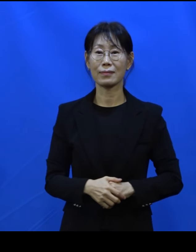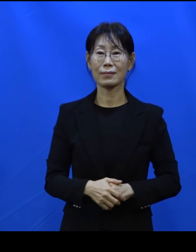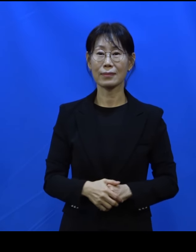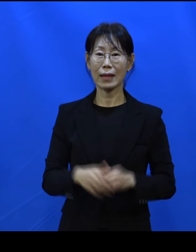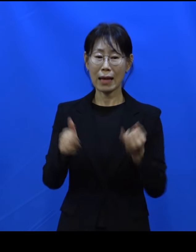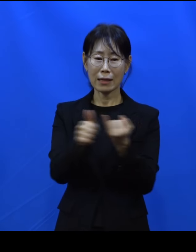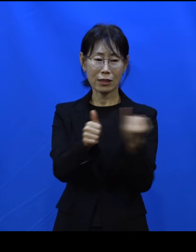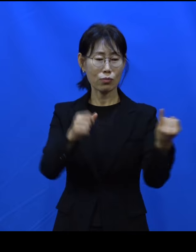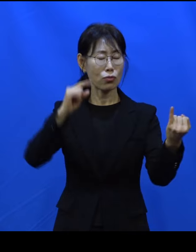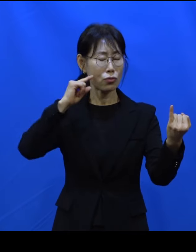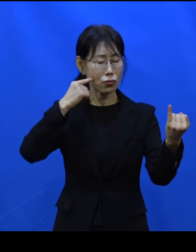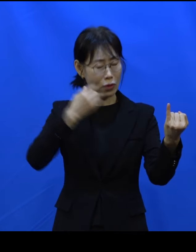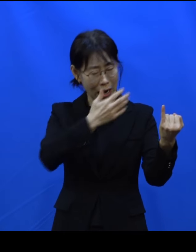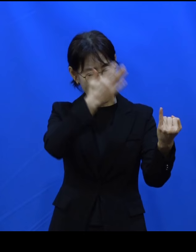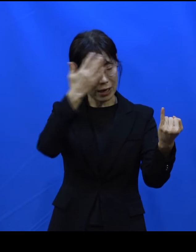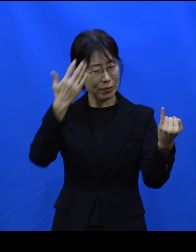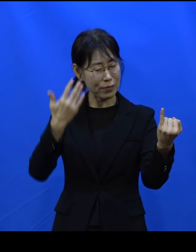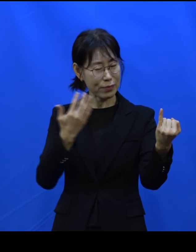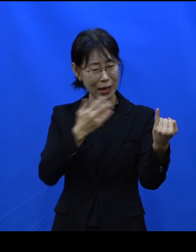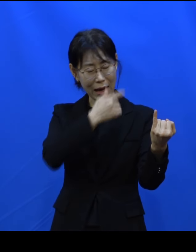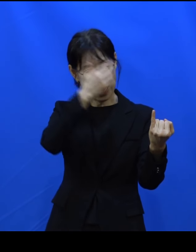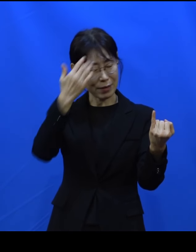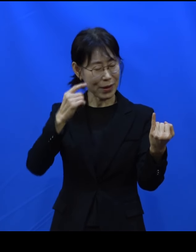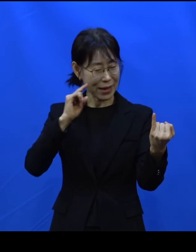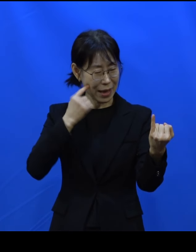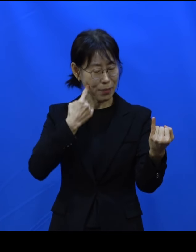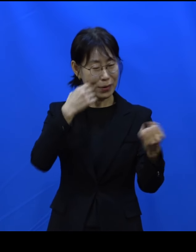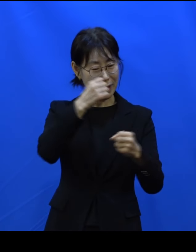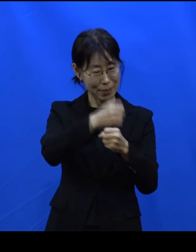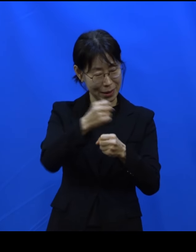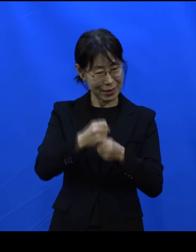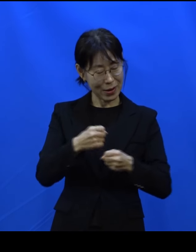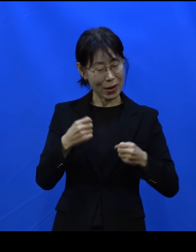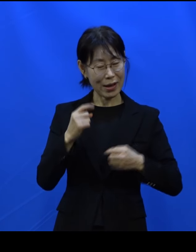신부가 아름답게 자신을 꾸며야 될 목적이 뭐예요? 신랑의 기쁨을 위하여.